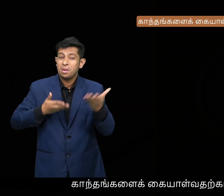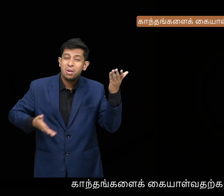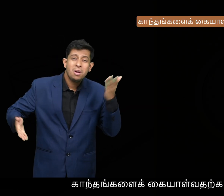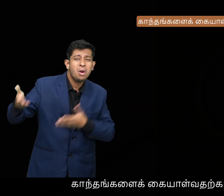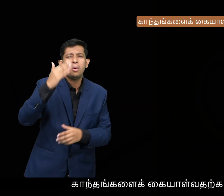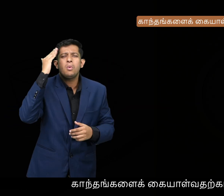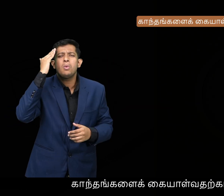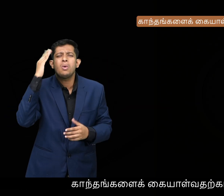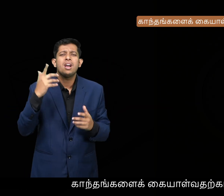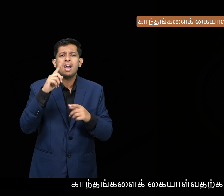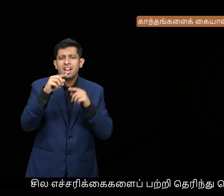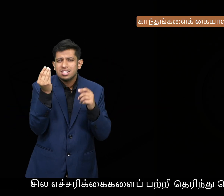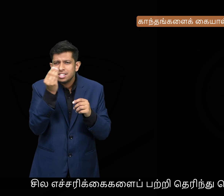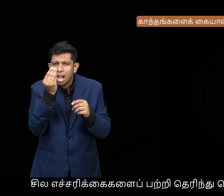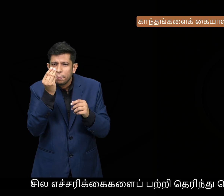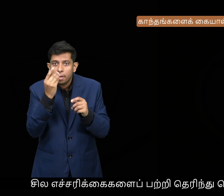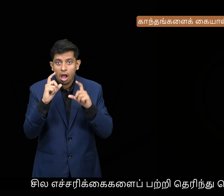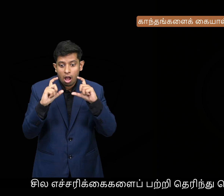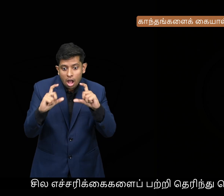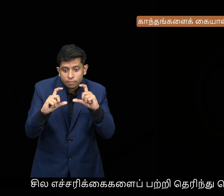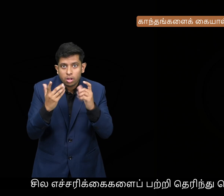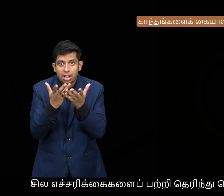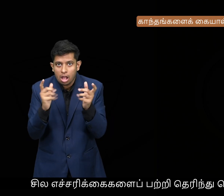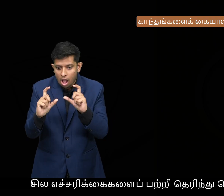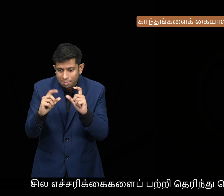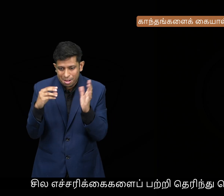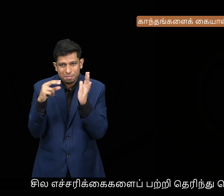காந்தங்களை கையாளுவதற்கான சில எச்சரிக்கைகளை பற்றி தெரிந்து கொள்வோம்.